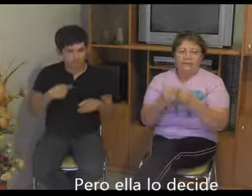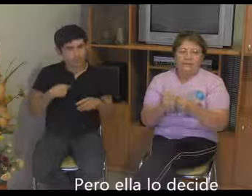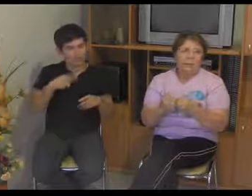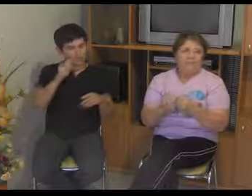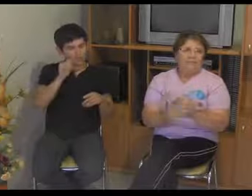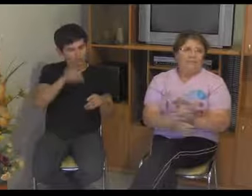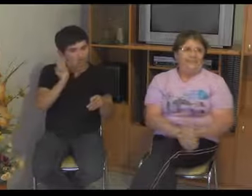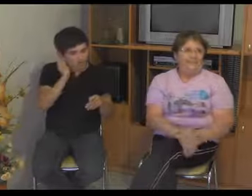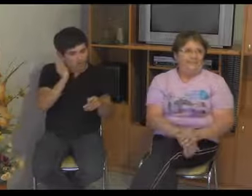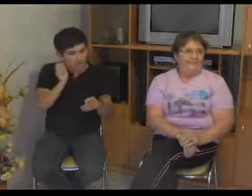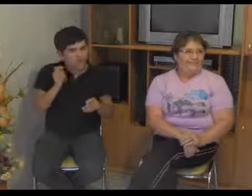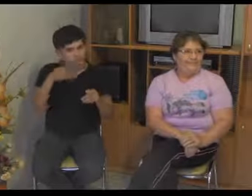no?